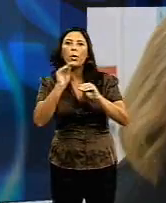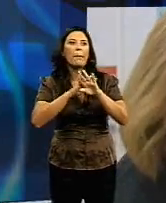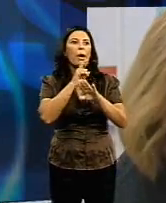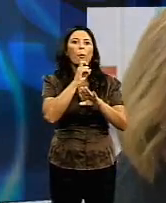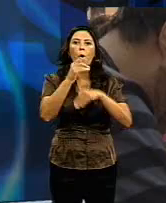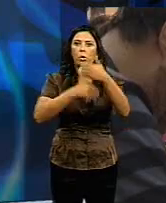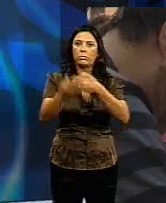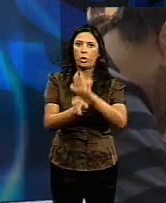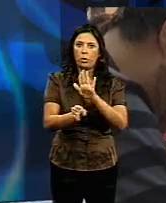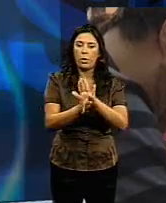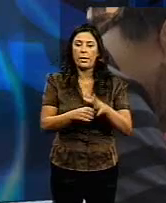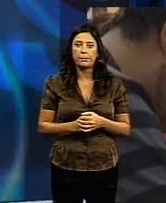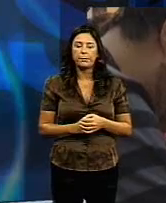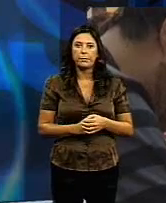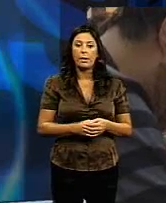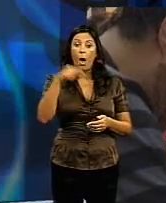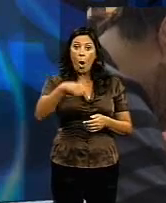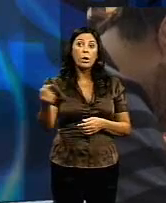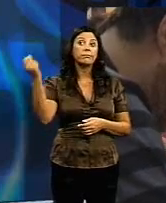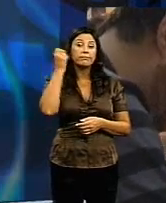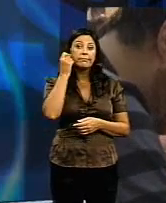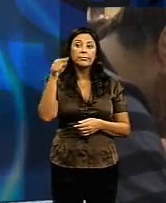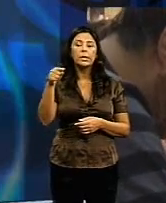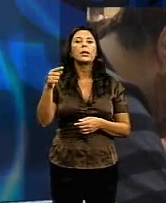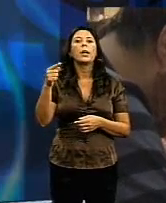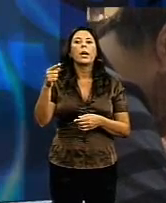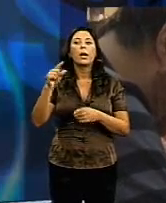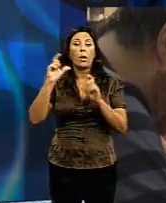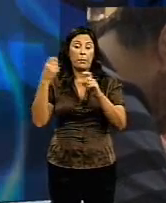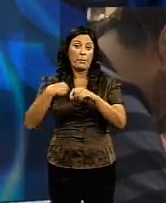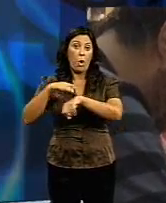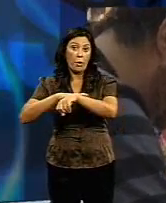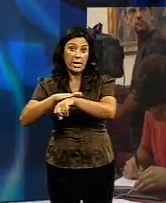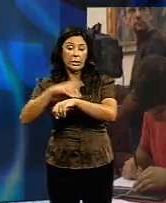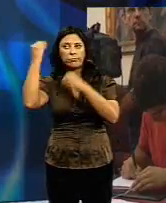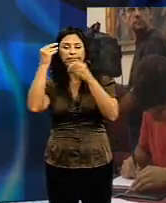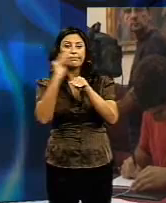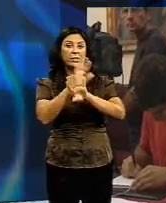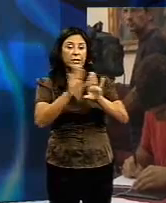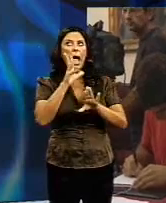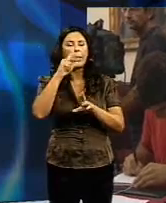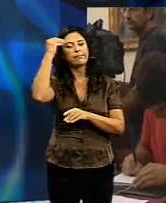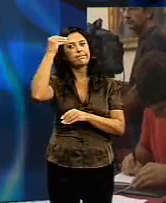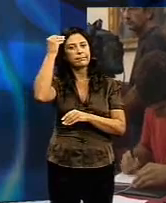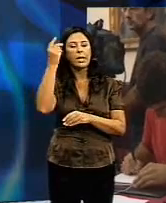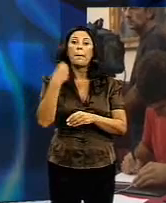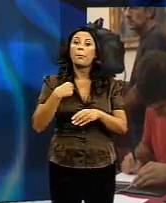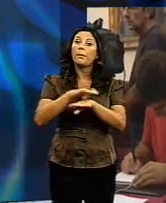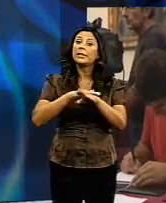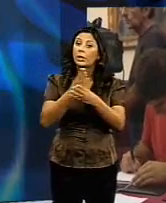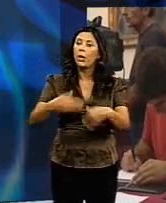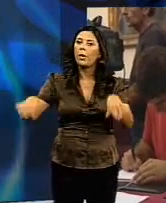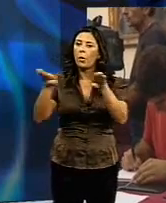adelante. Hoy hemos conocido que se reconsidera esta negativa inicial a la financiación y el Ministerio de Igualdad colaborará con